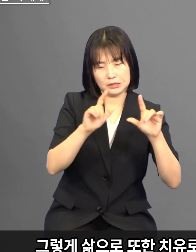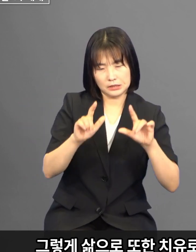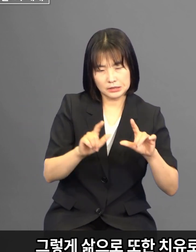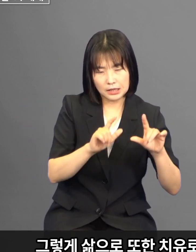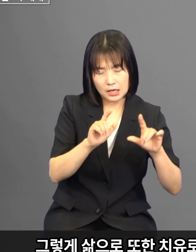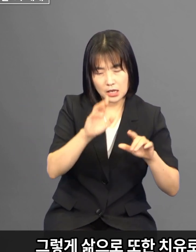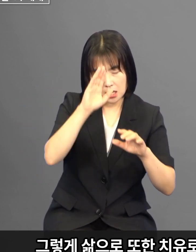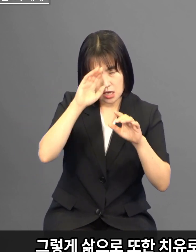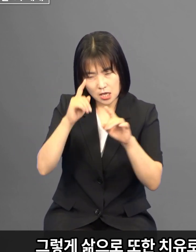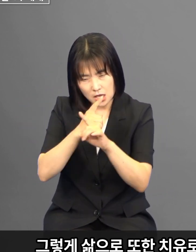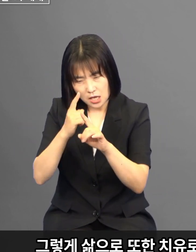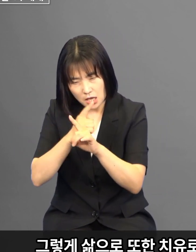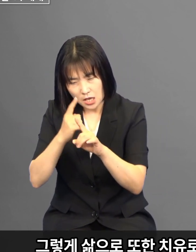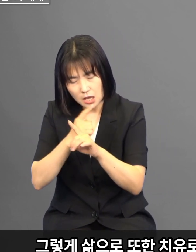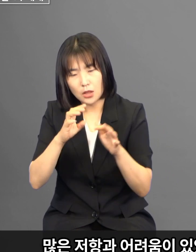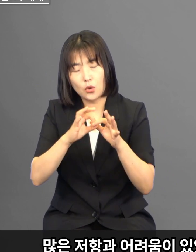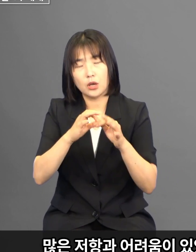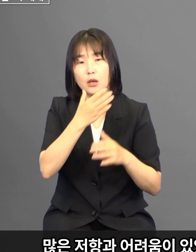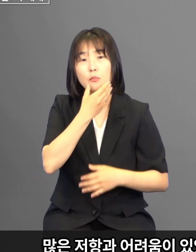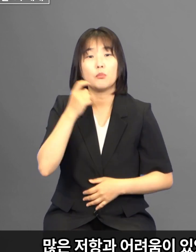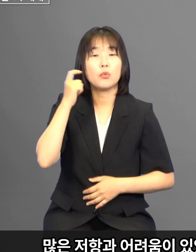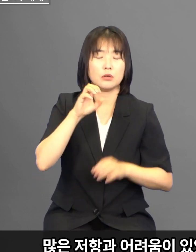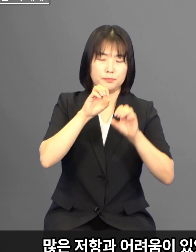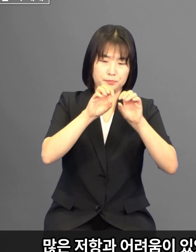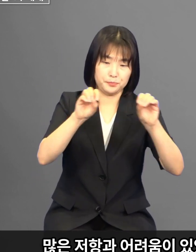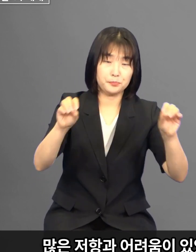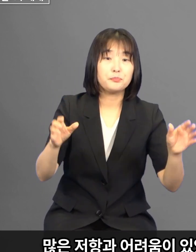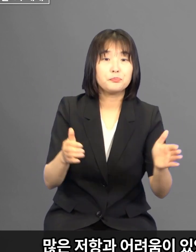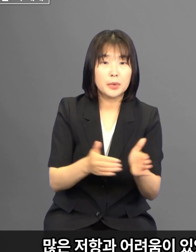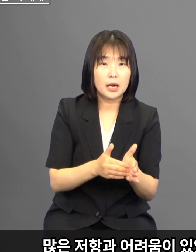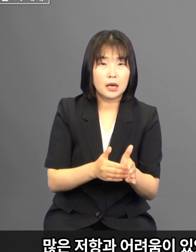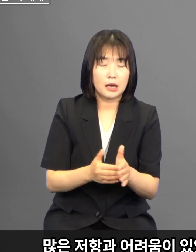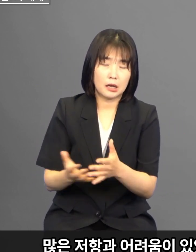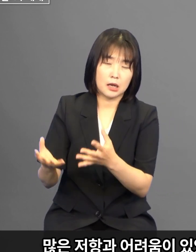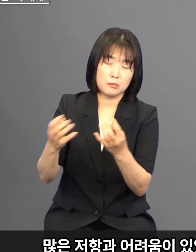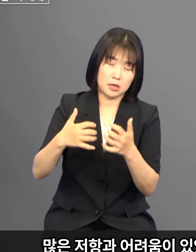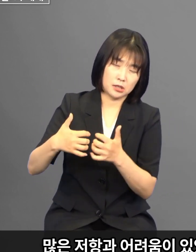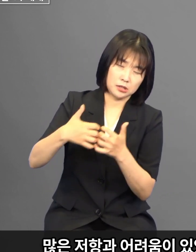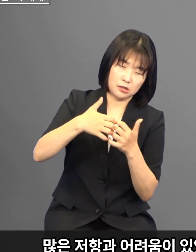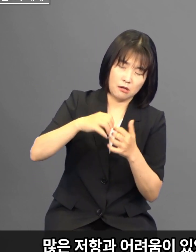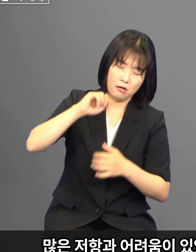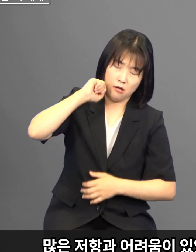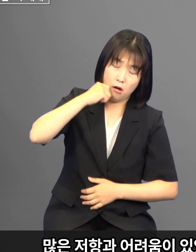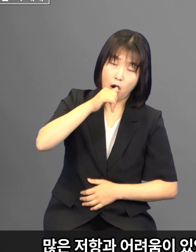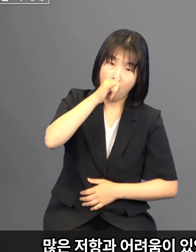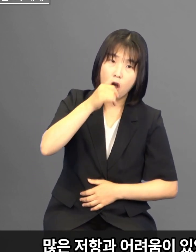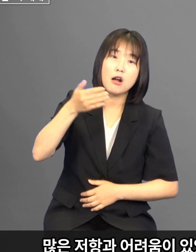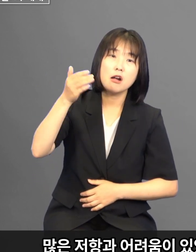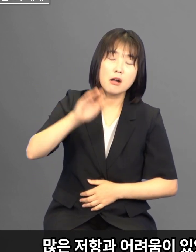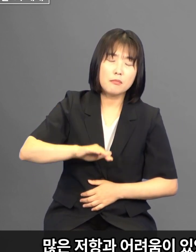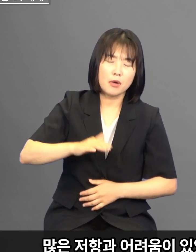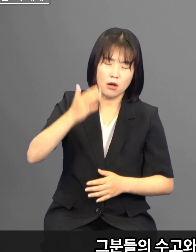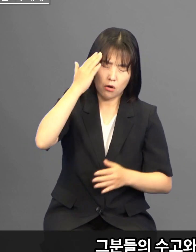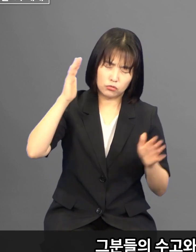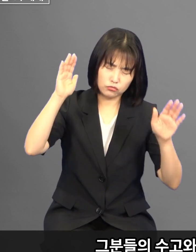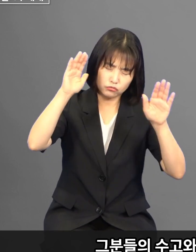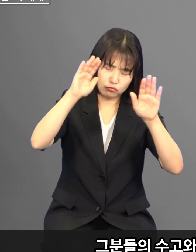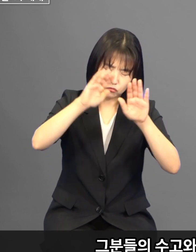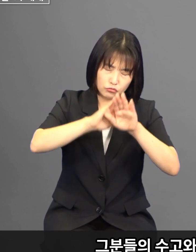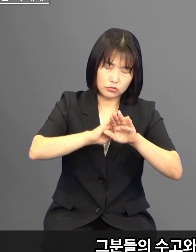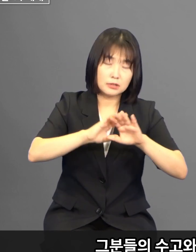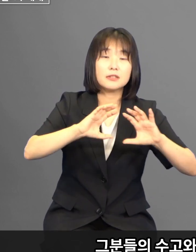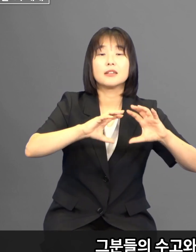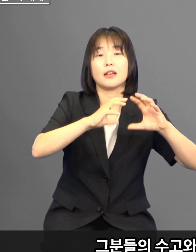복음을 증거하셨다는 거예요. 많은 저항과 어려움이 있었지만 정말 어두웠던 이 나라였지만